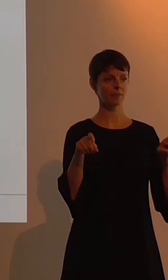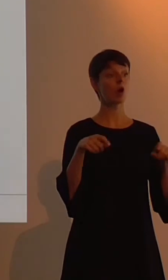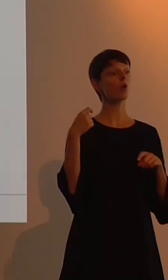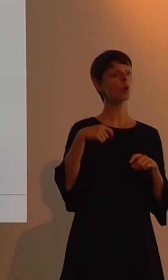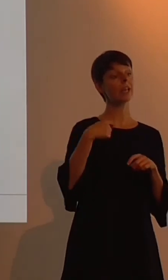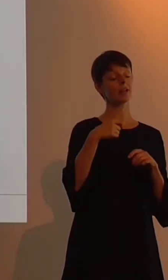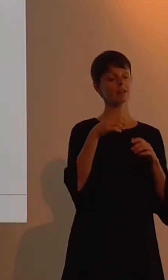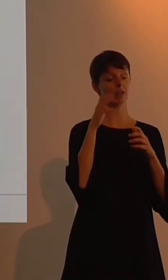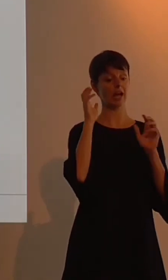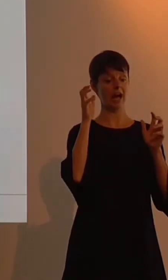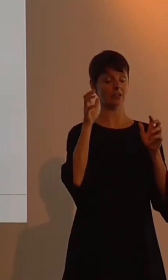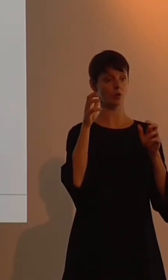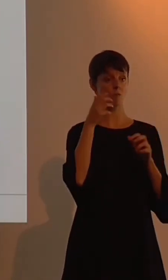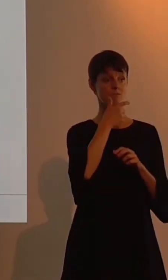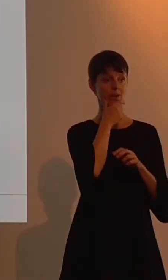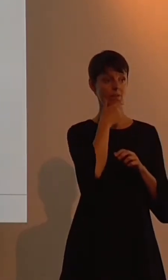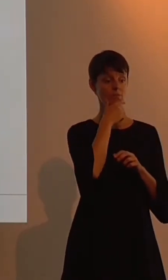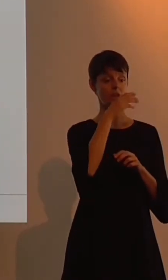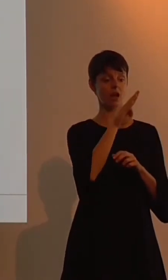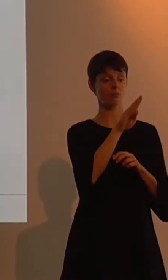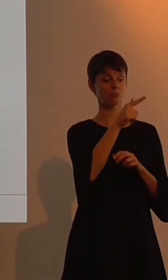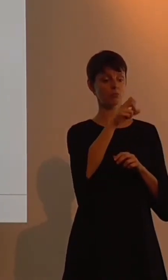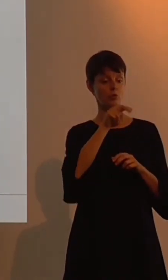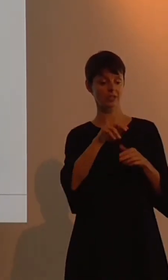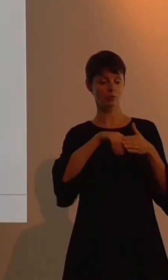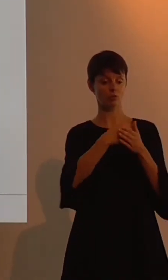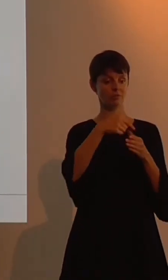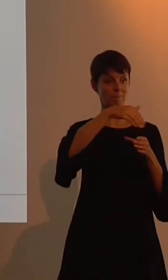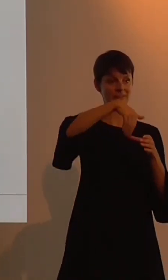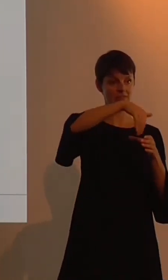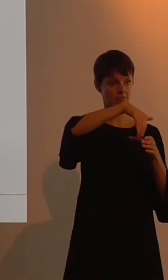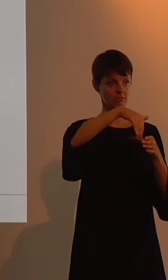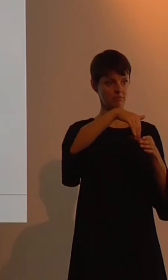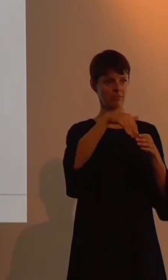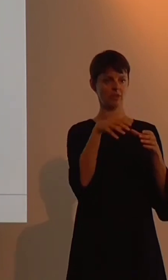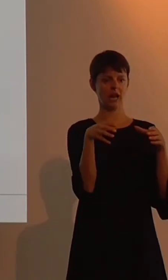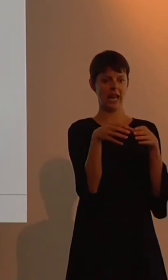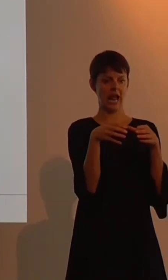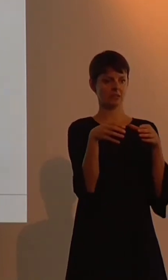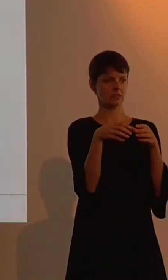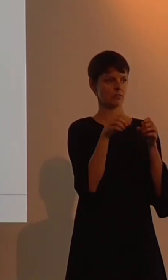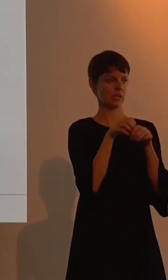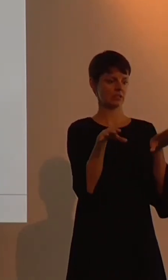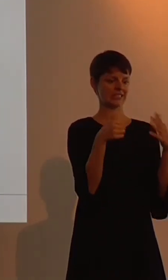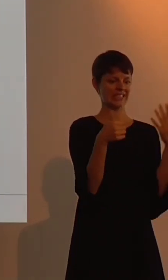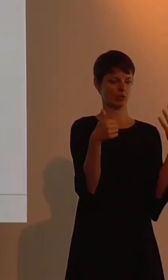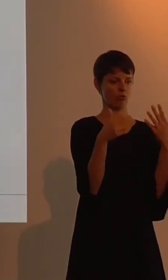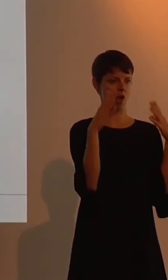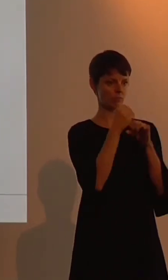Mein Kollege hat eben schon von der Wahl berichtet, dass die VW-Well am 3. September